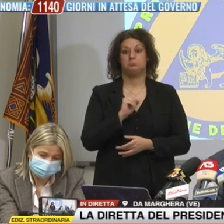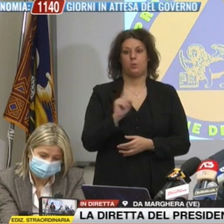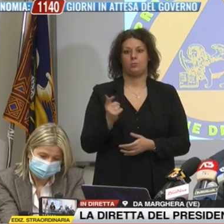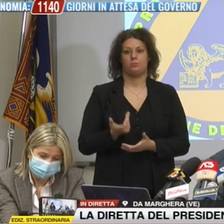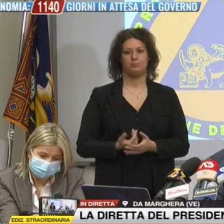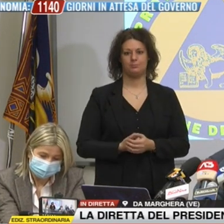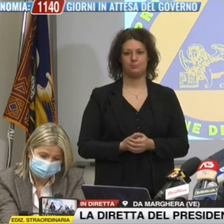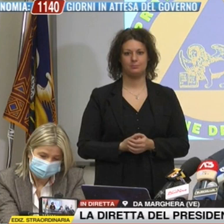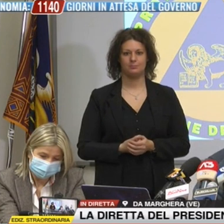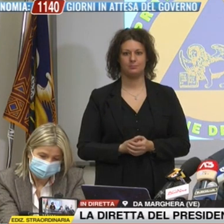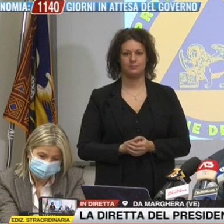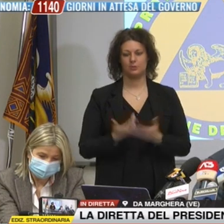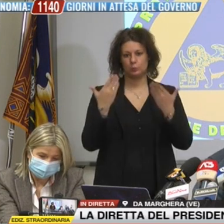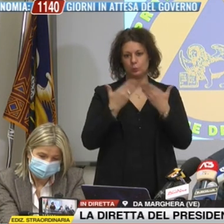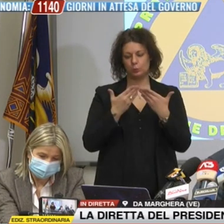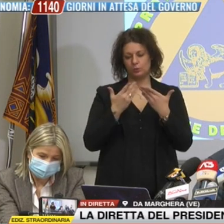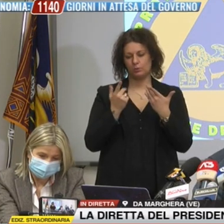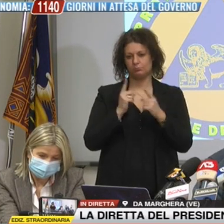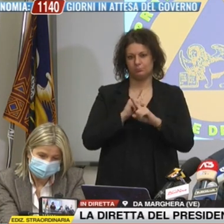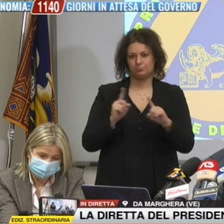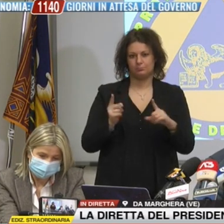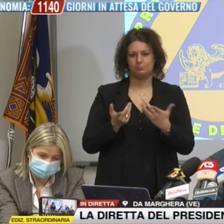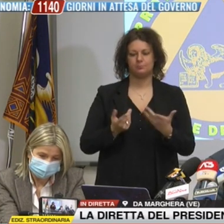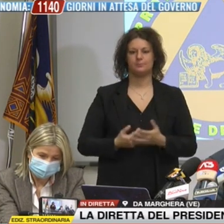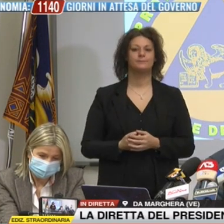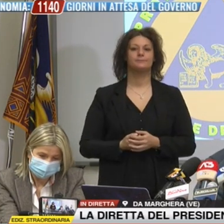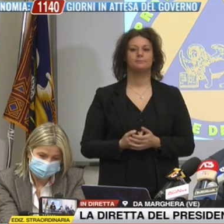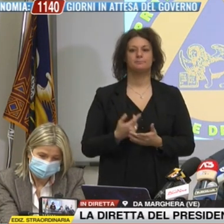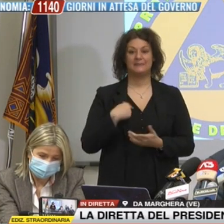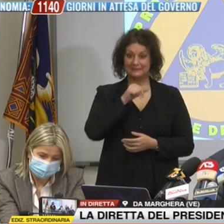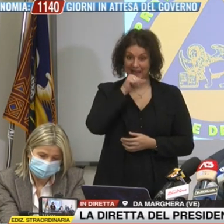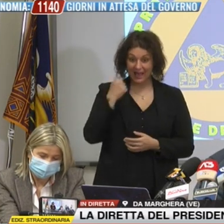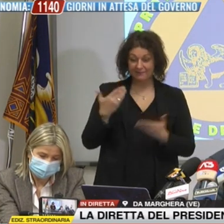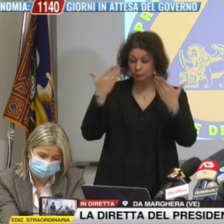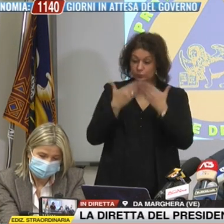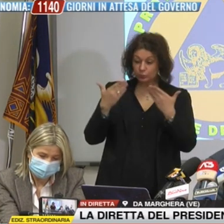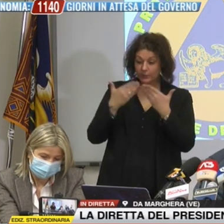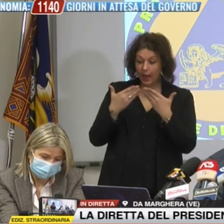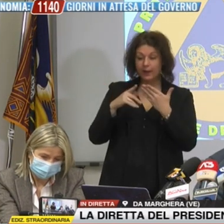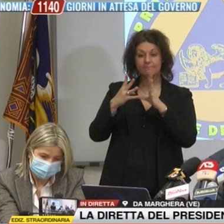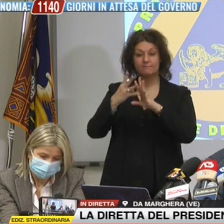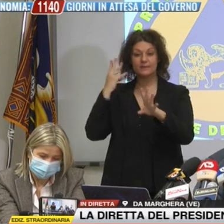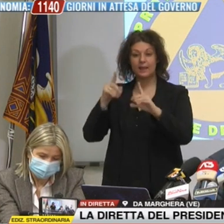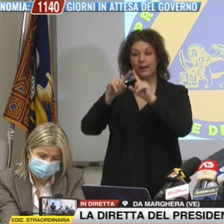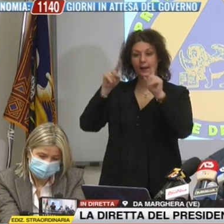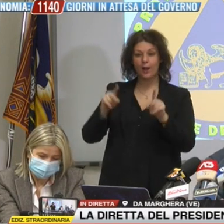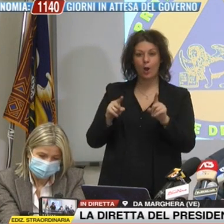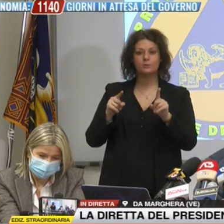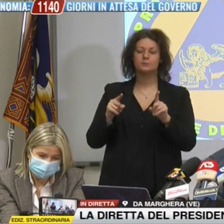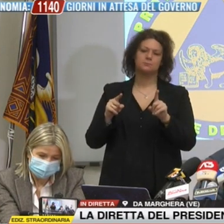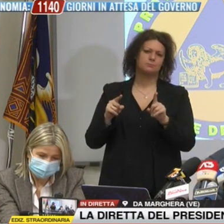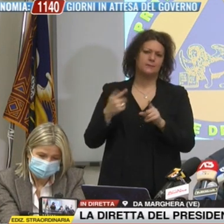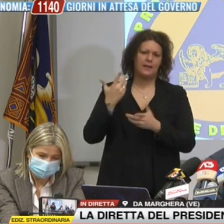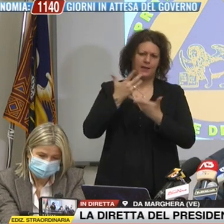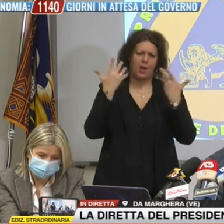probabilmente anche ci sono, ma mi sembra che non serve uno studio di incidenza per capire che il virus si